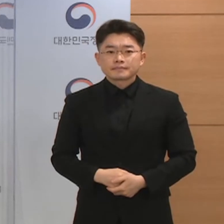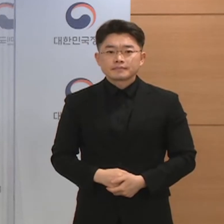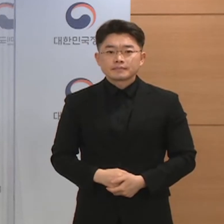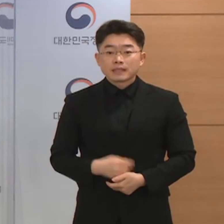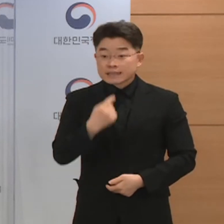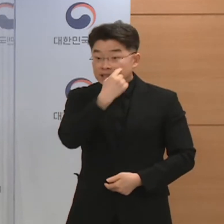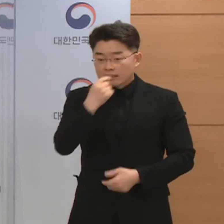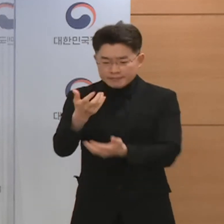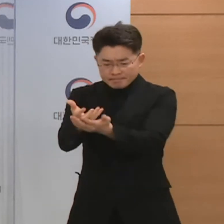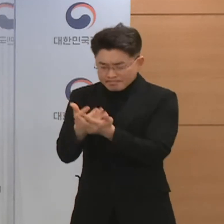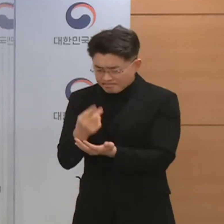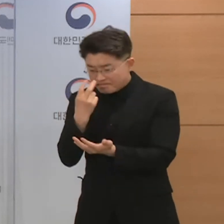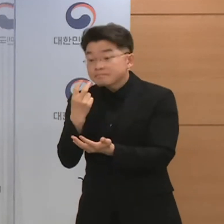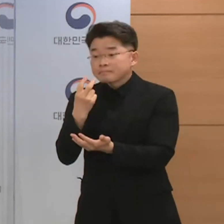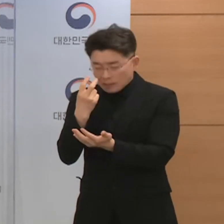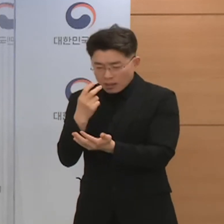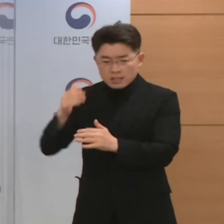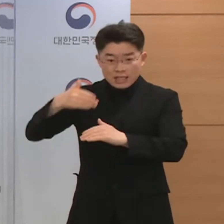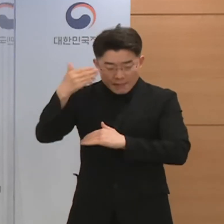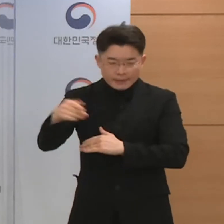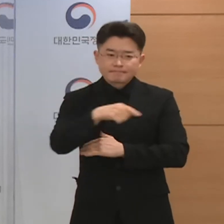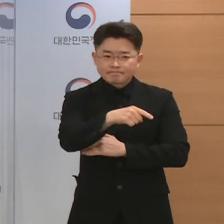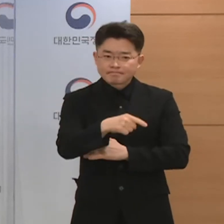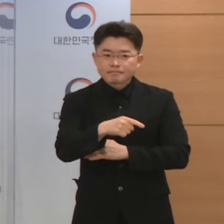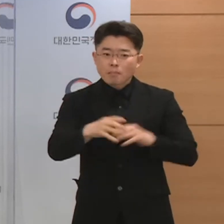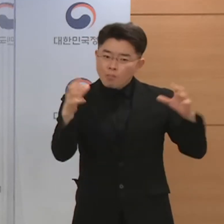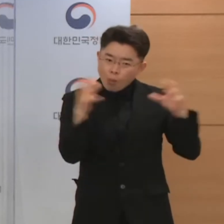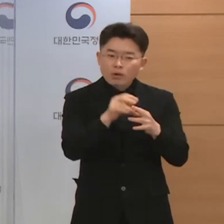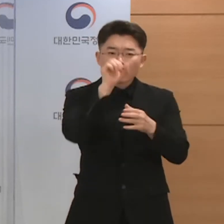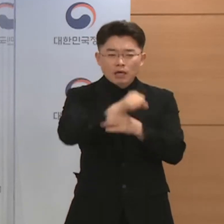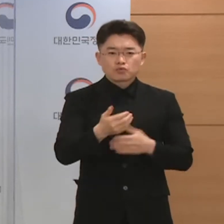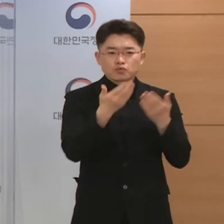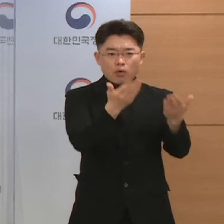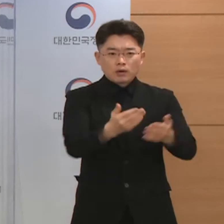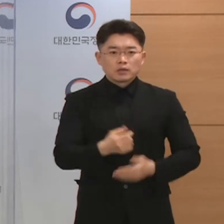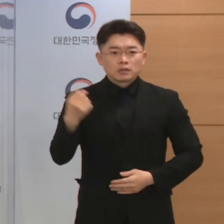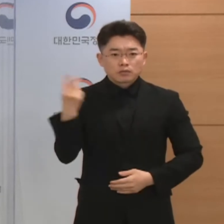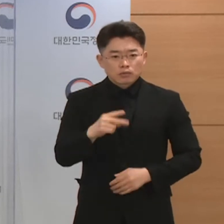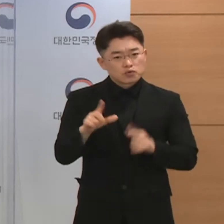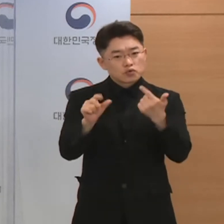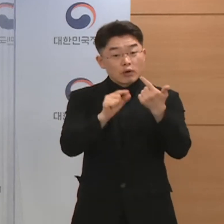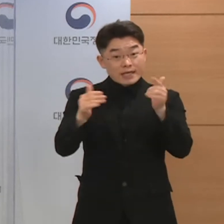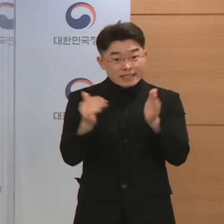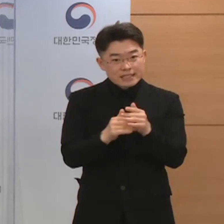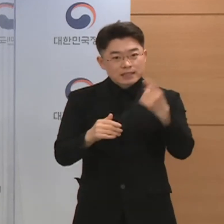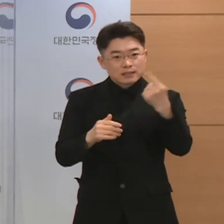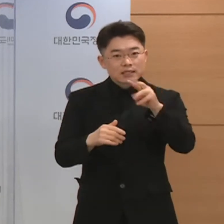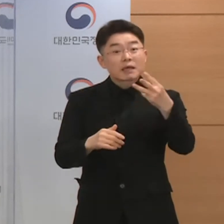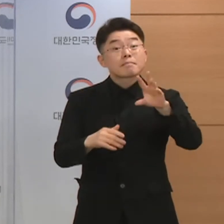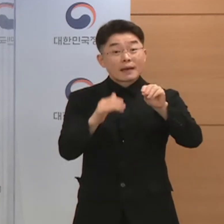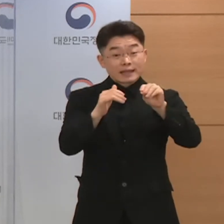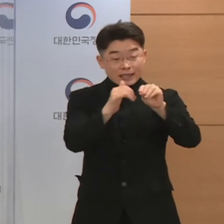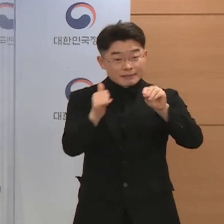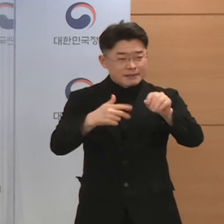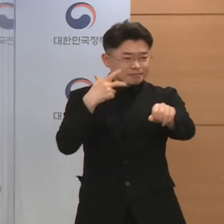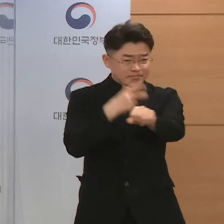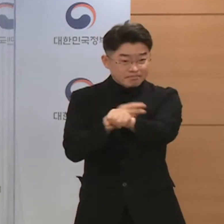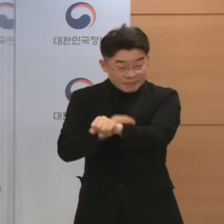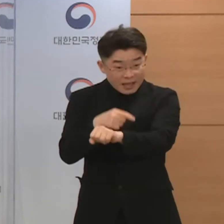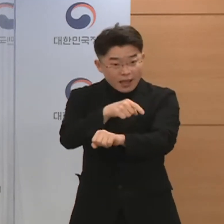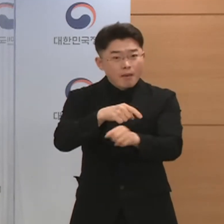이렇게 결정을 했다는 말씀을 드리고 1,300만 명 접종이 달성한다는 그런 전제하에서 계획을 지금 추진하고자